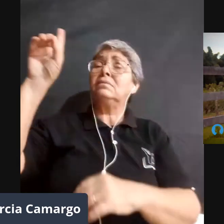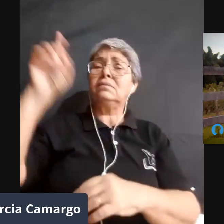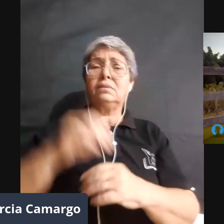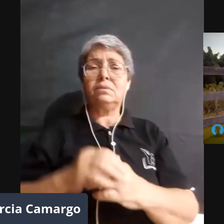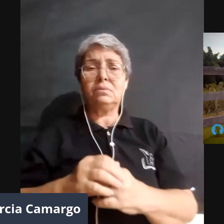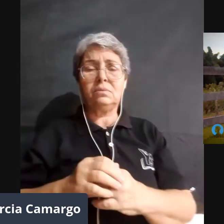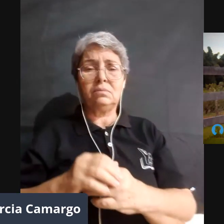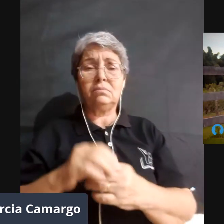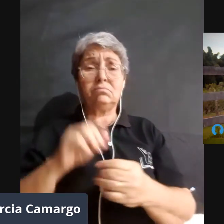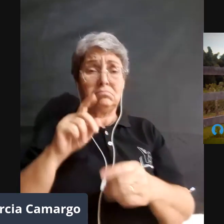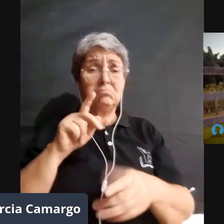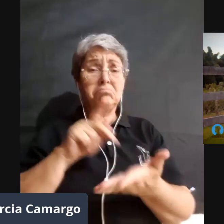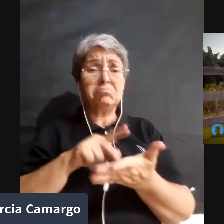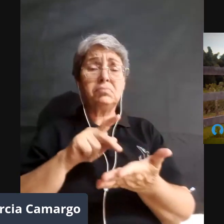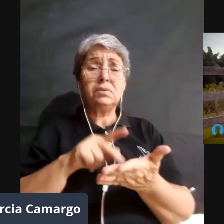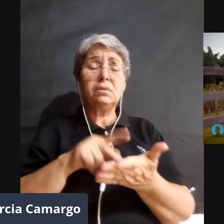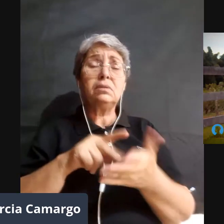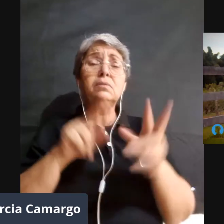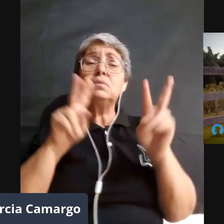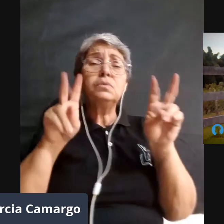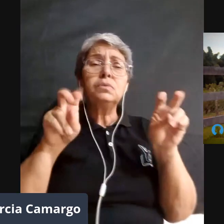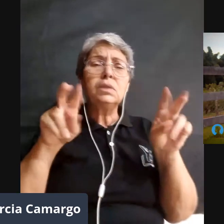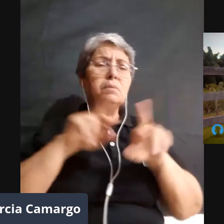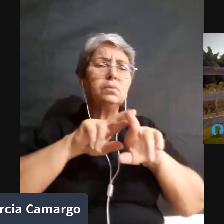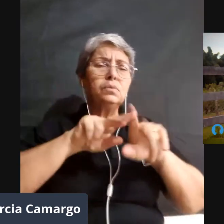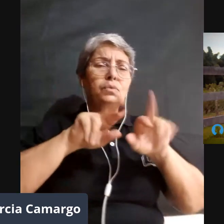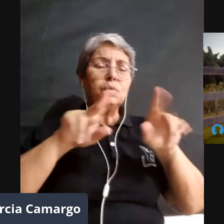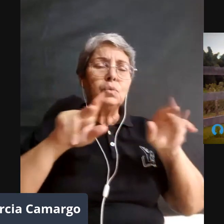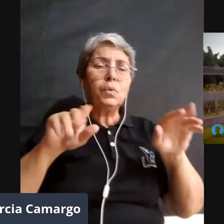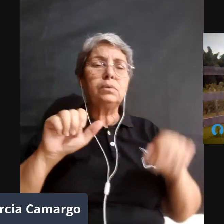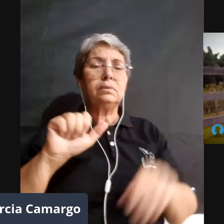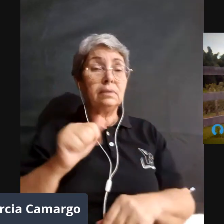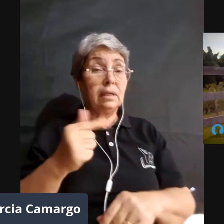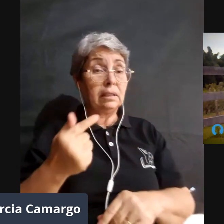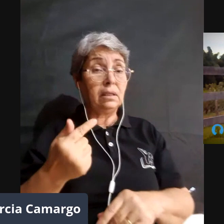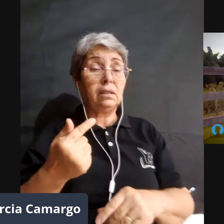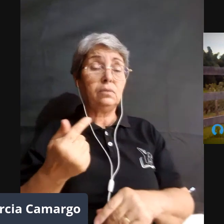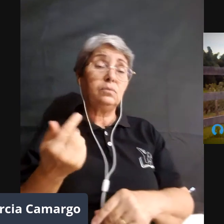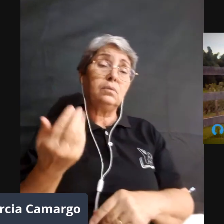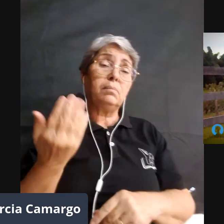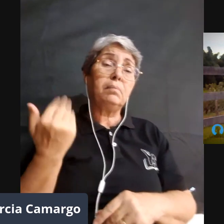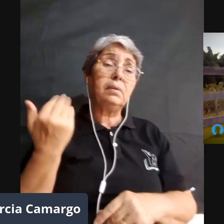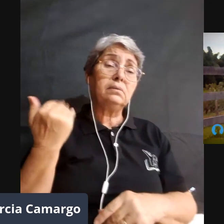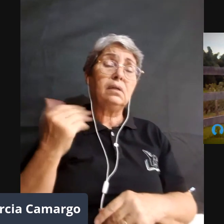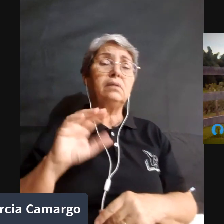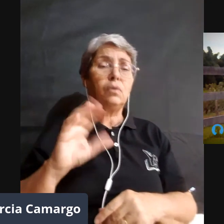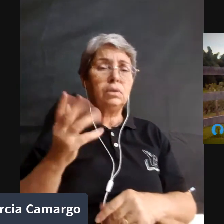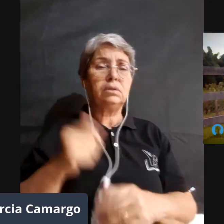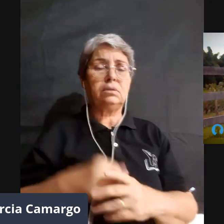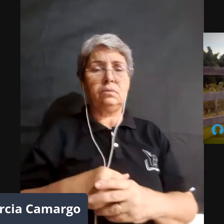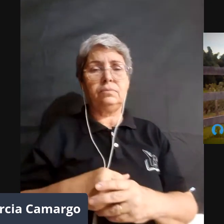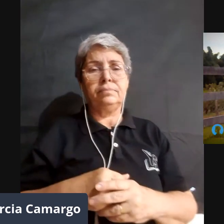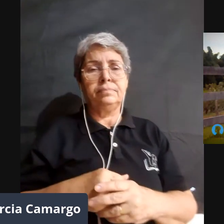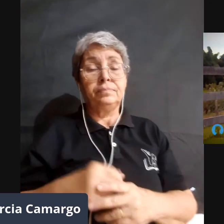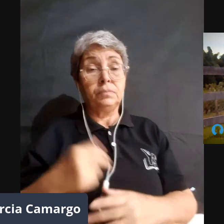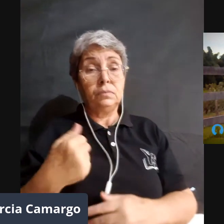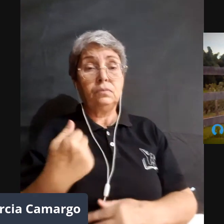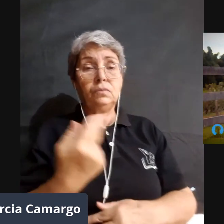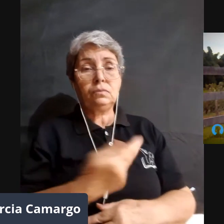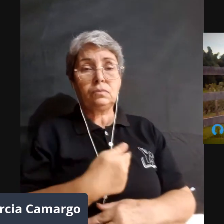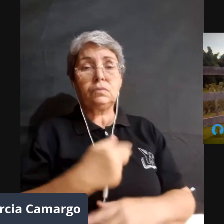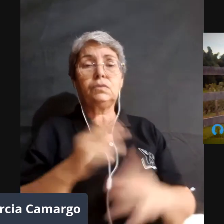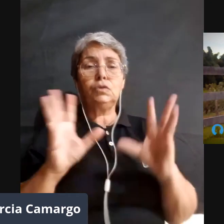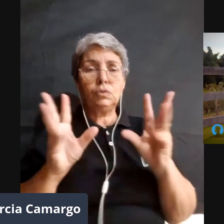respeito. Mas a revelação nos diz quando nós devemos temer. Por isso que nós resumimos